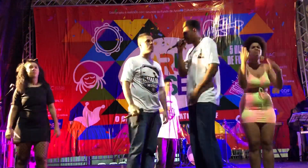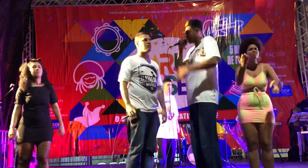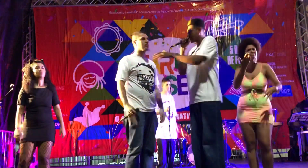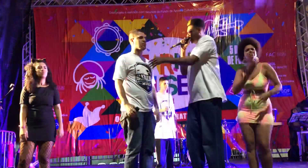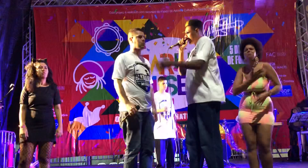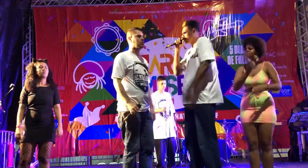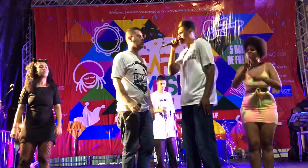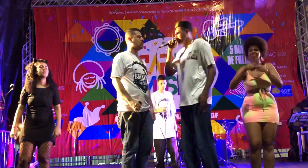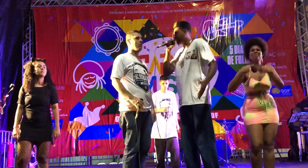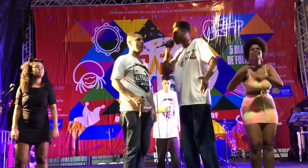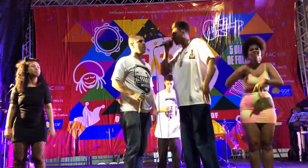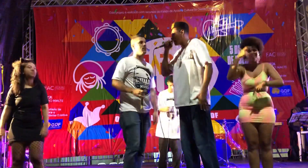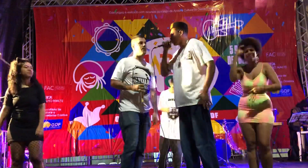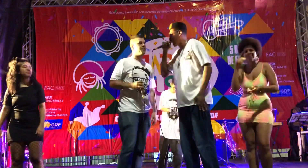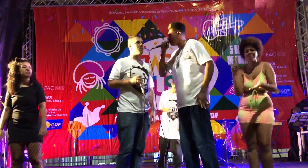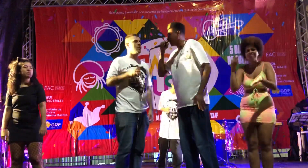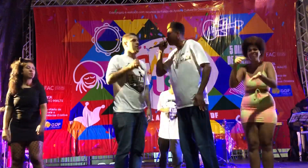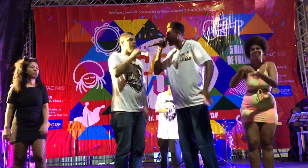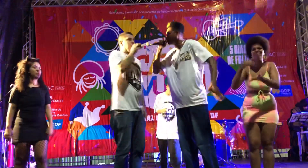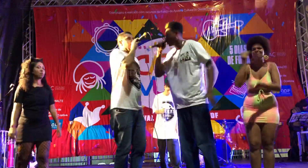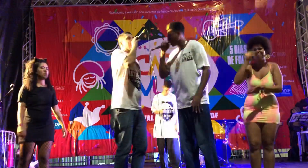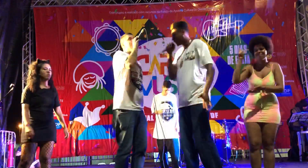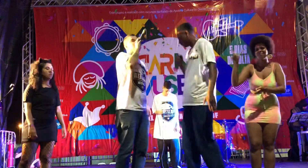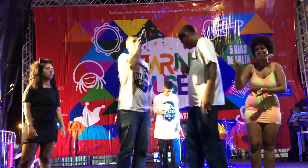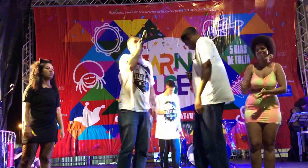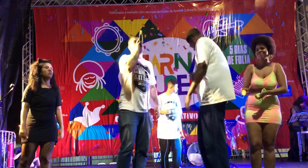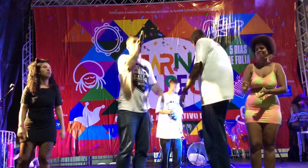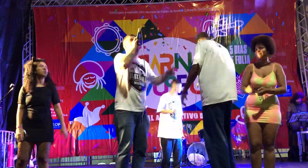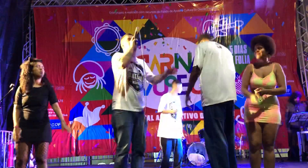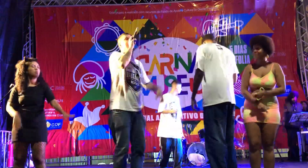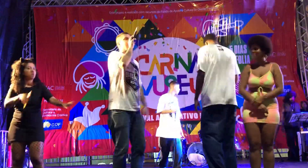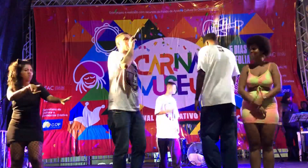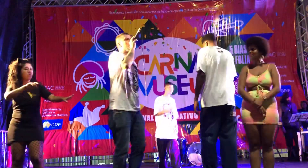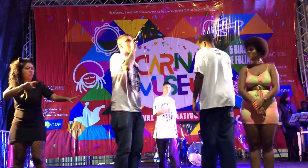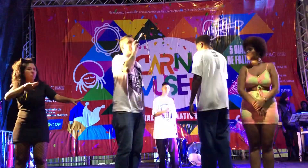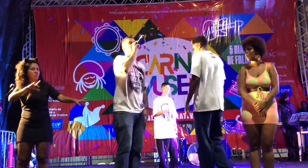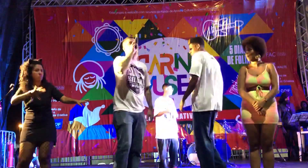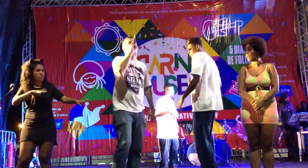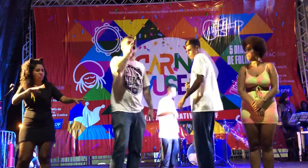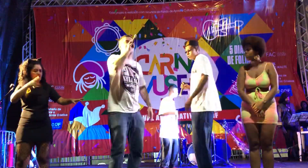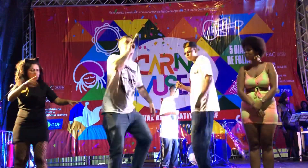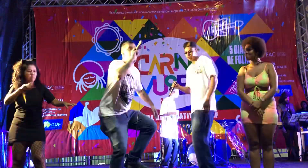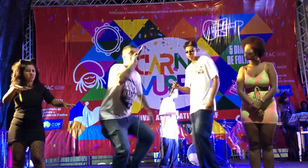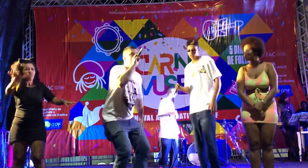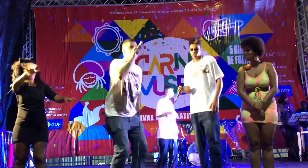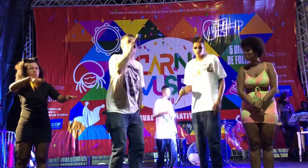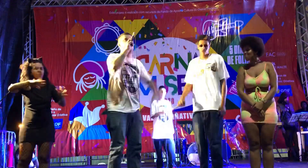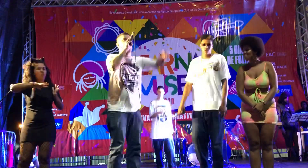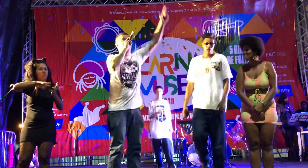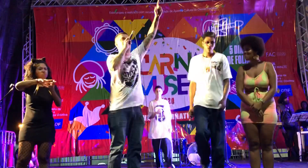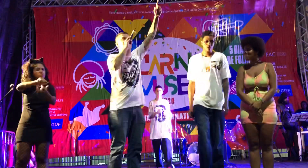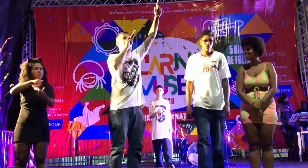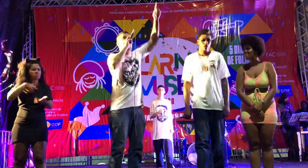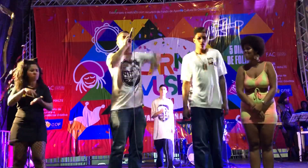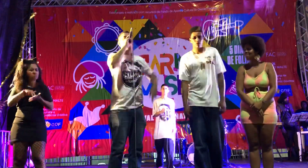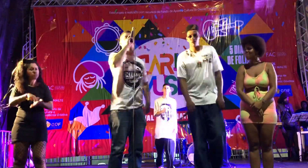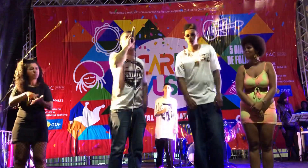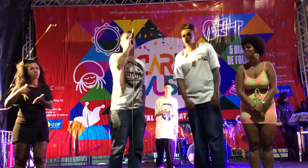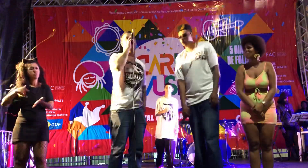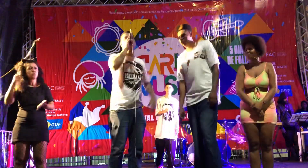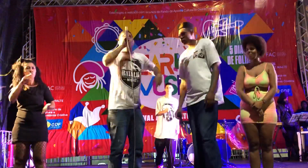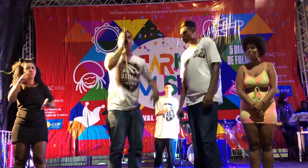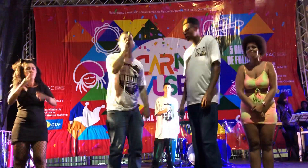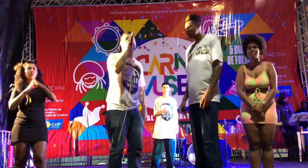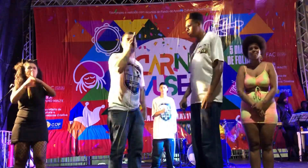não enrola. Esse aqui é o DJ, jogador que apanha pra bola. É atitude com o pé que o mundo é cruel. É ter o pé no chão e conseguir tocar